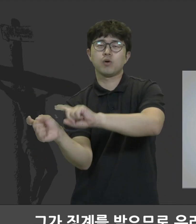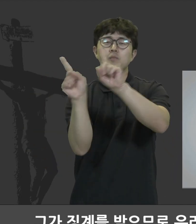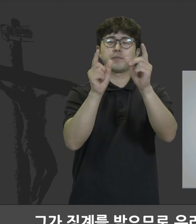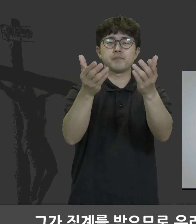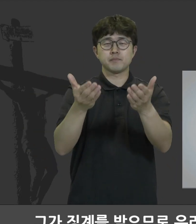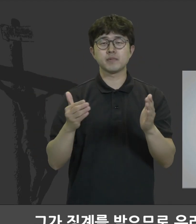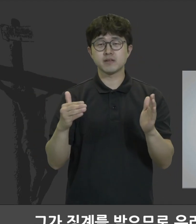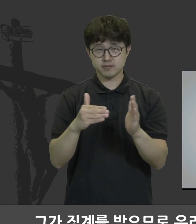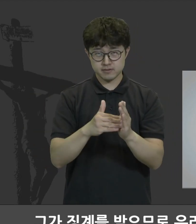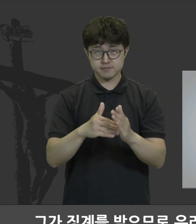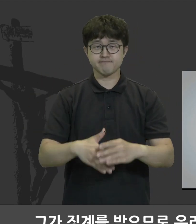나음을 받았도다.